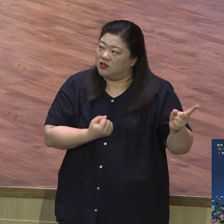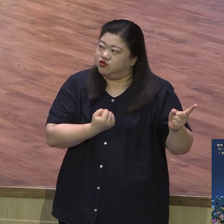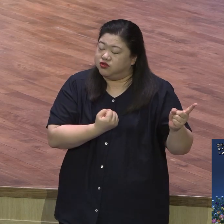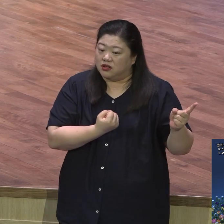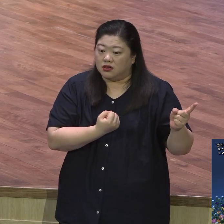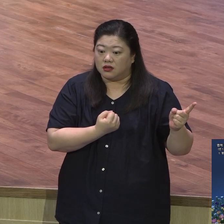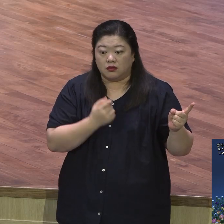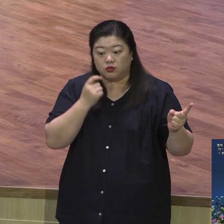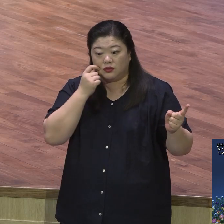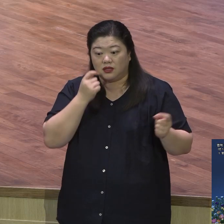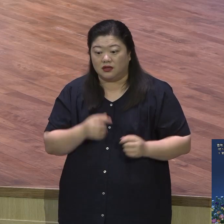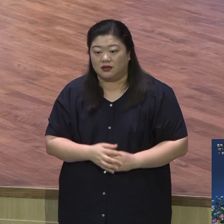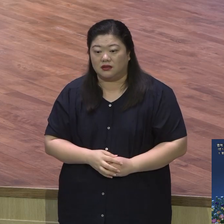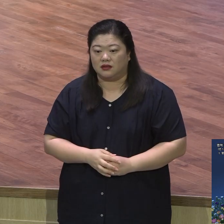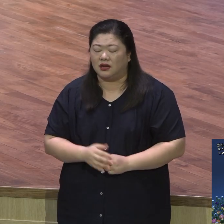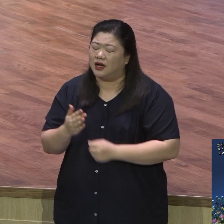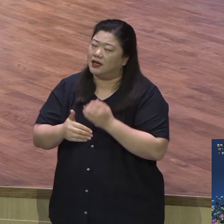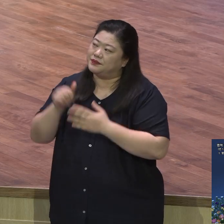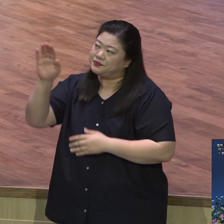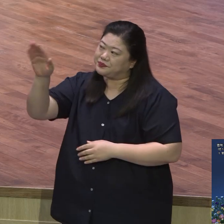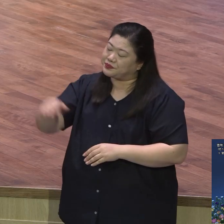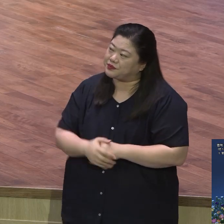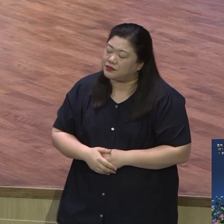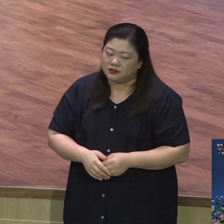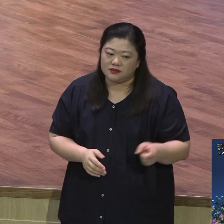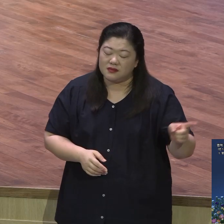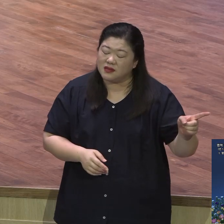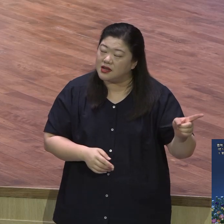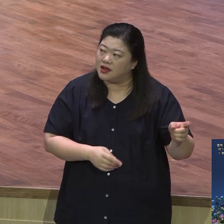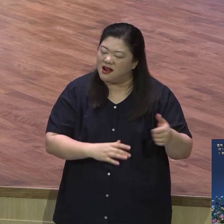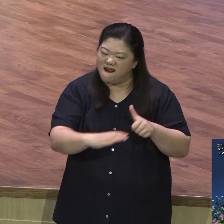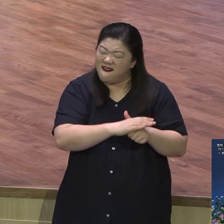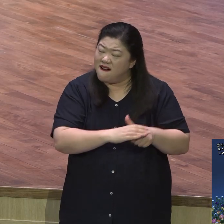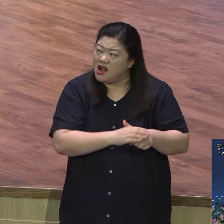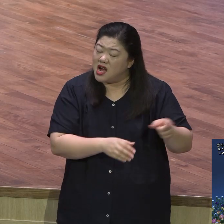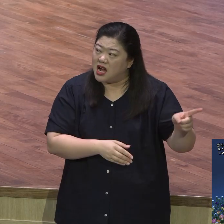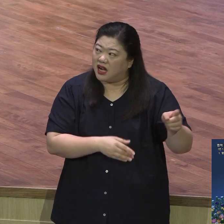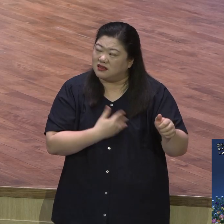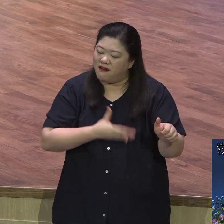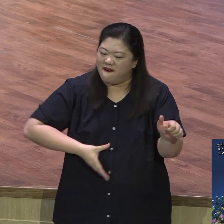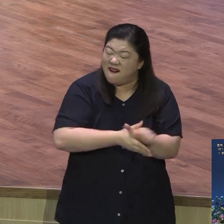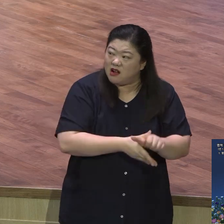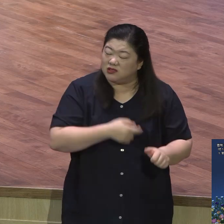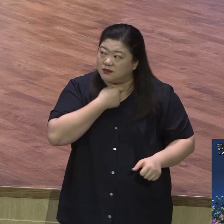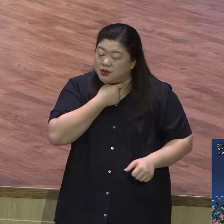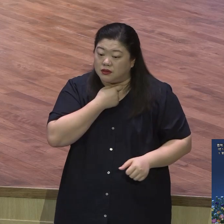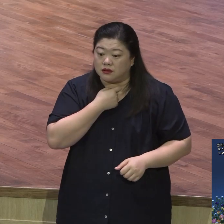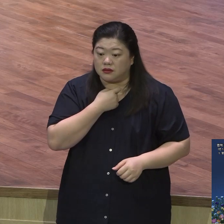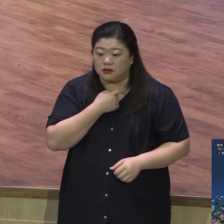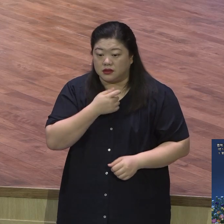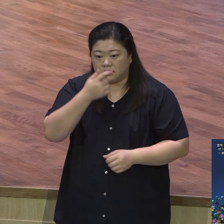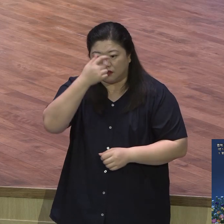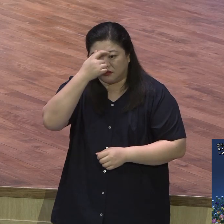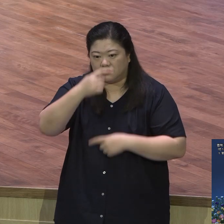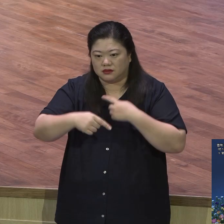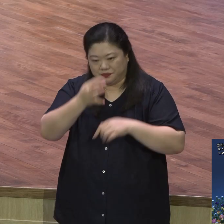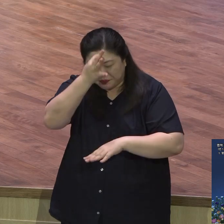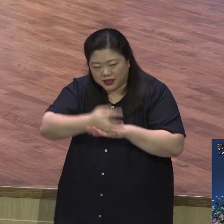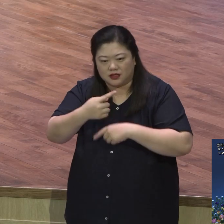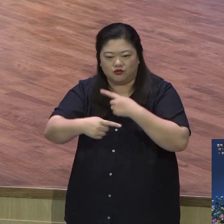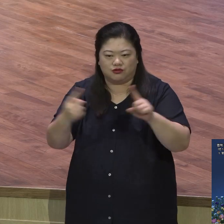싸워요? 하나님이와 저 인간이 나를 괴롭힙니다. 쟤 죽여주십시오. 피락받게. 이게 기도 아니에요. 하나님은 내